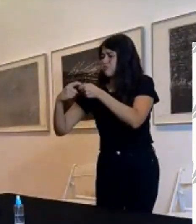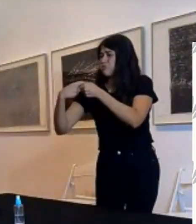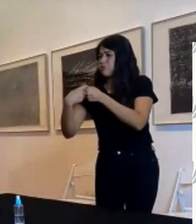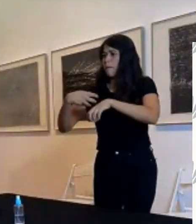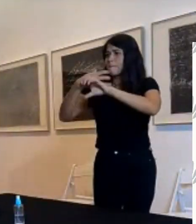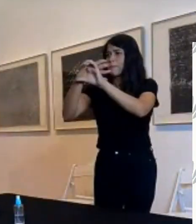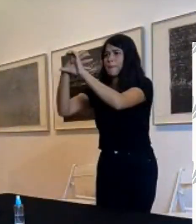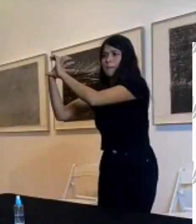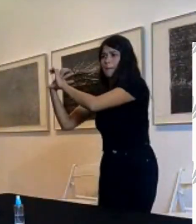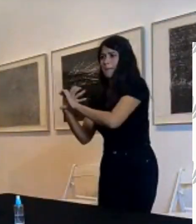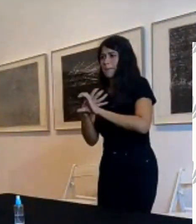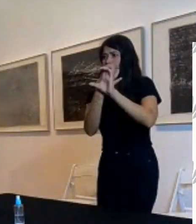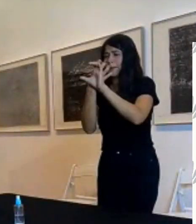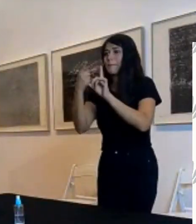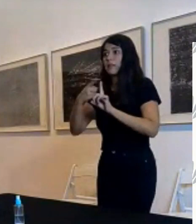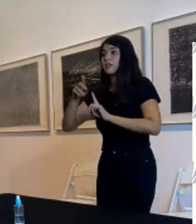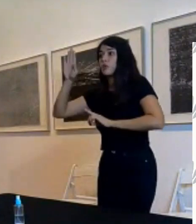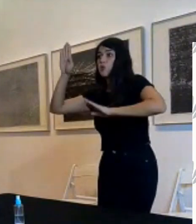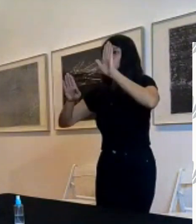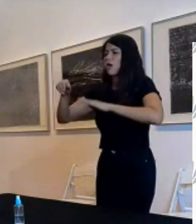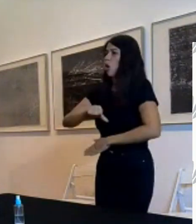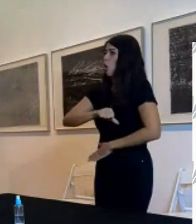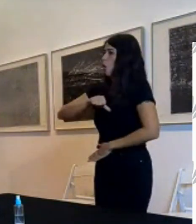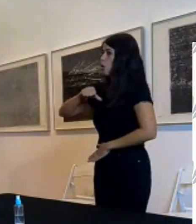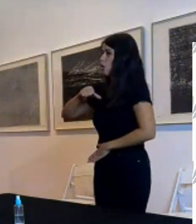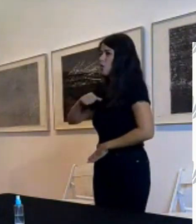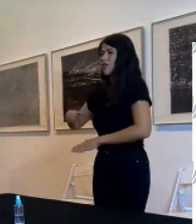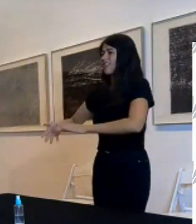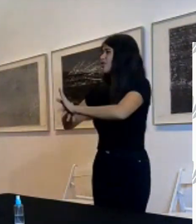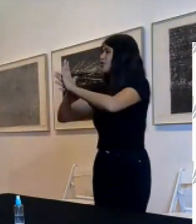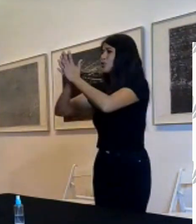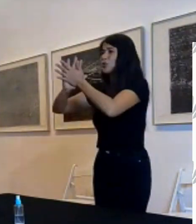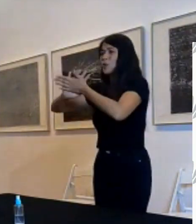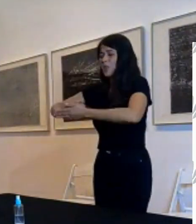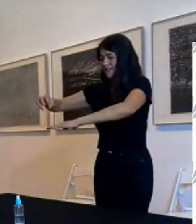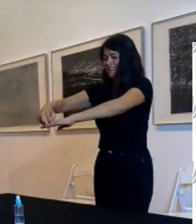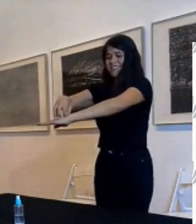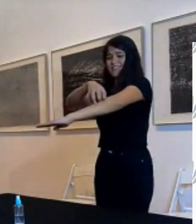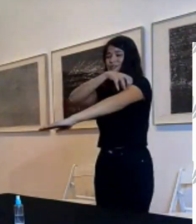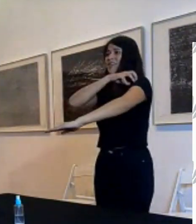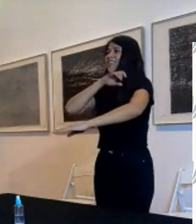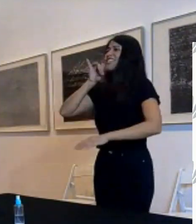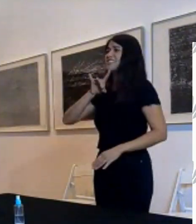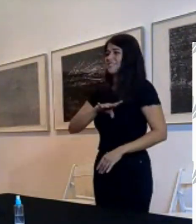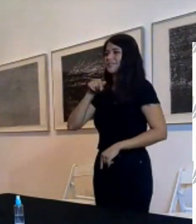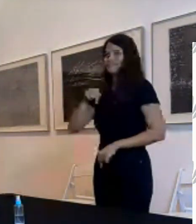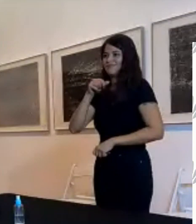participativas, y déjenme decirlo con orgullo, de todas las regiones de Chile, ¿verdad? Este año. Así es